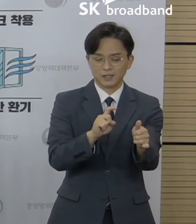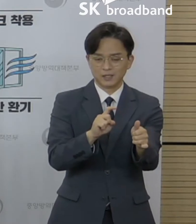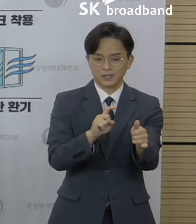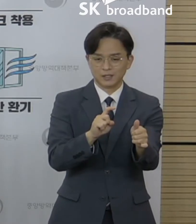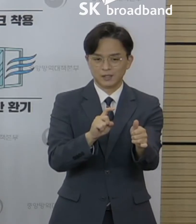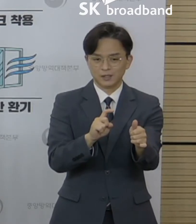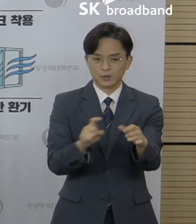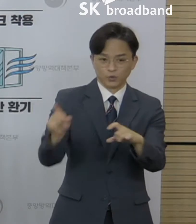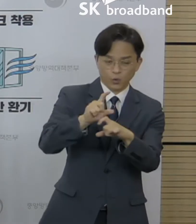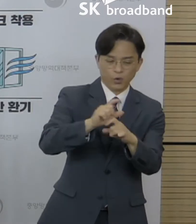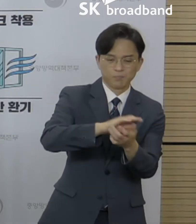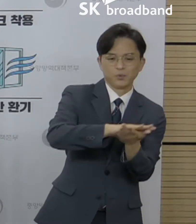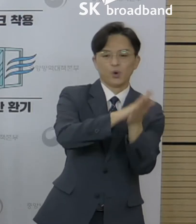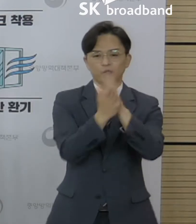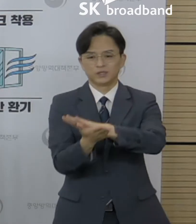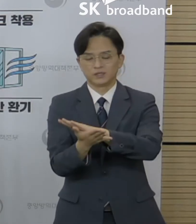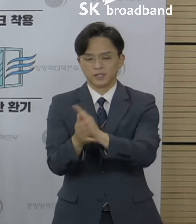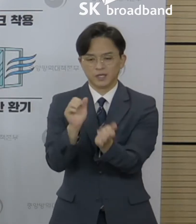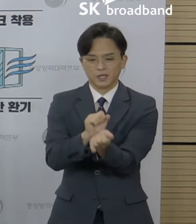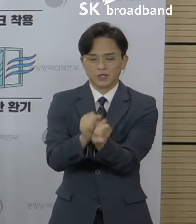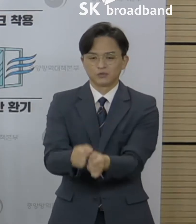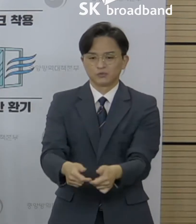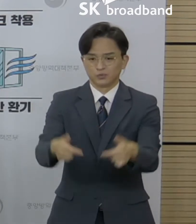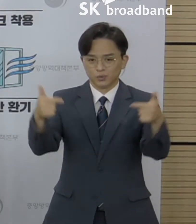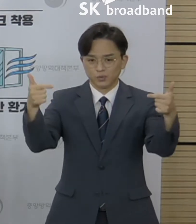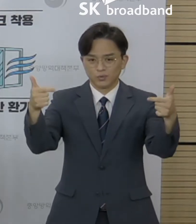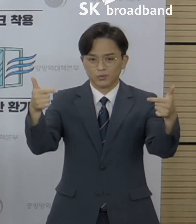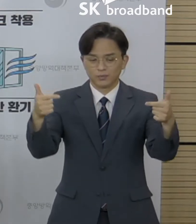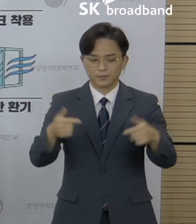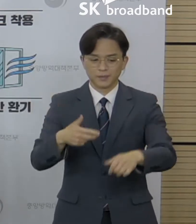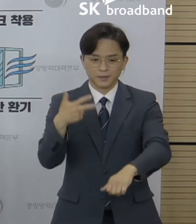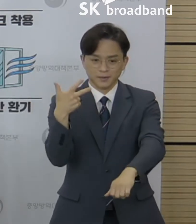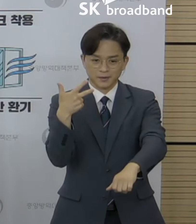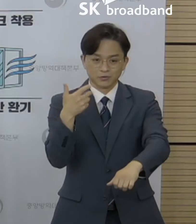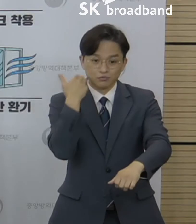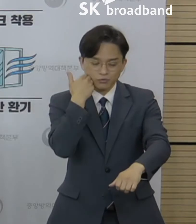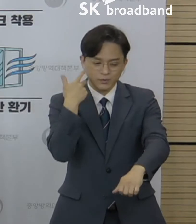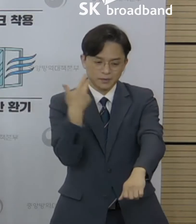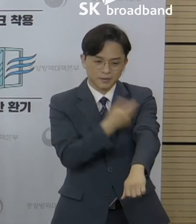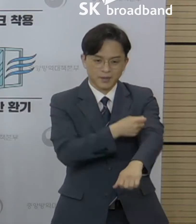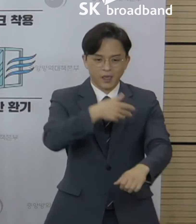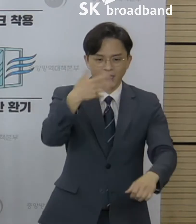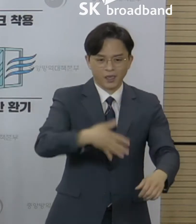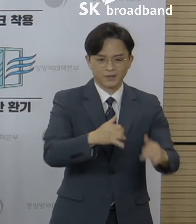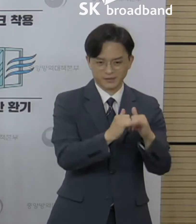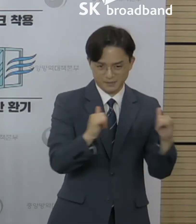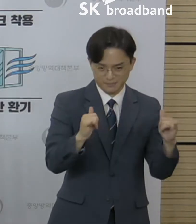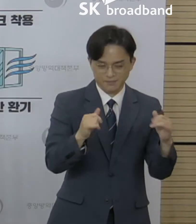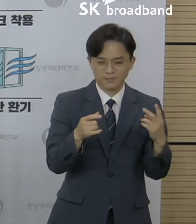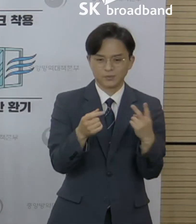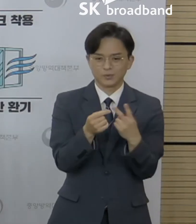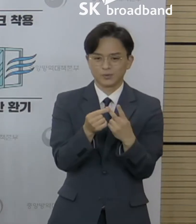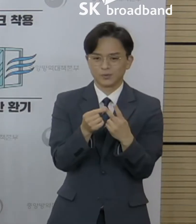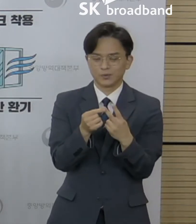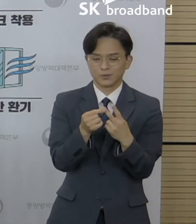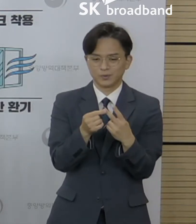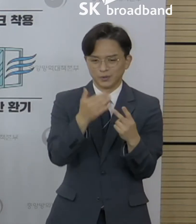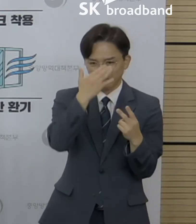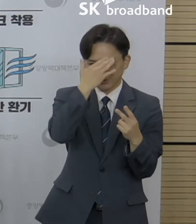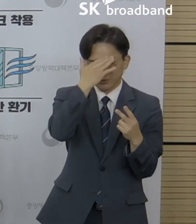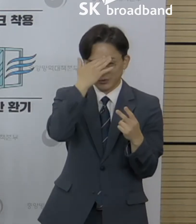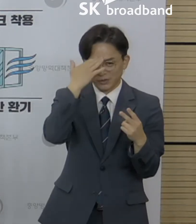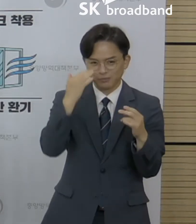확산을 무기로 해서 백신을 맞지 않은 미접종자 그리고 특히 젊은